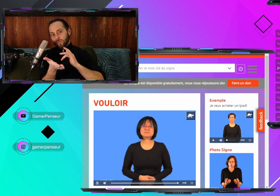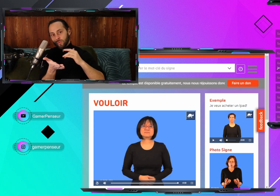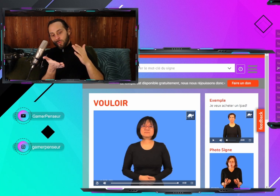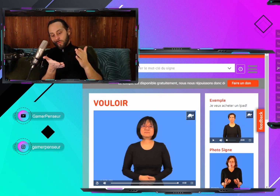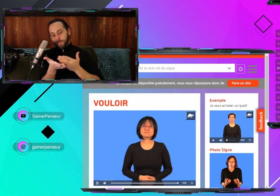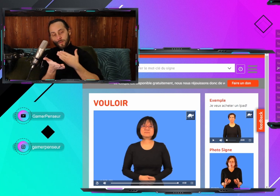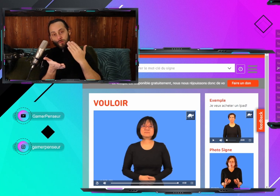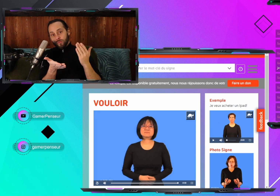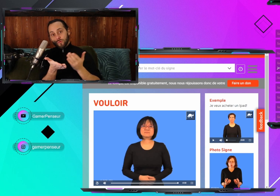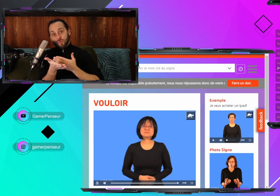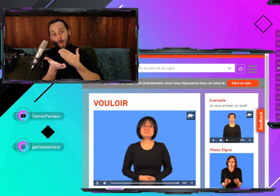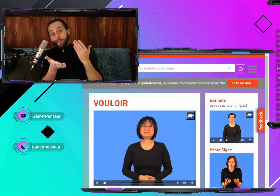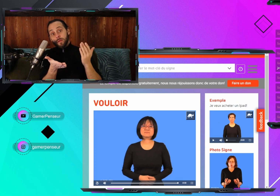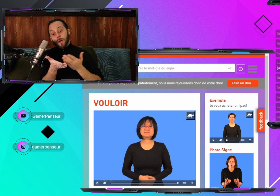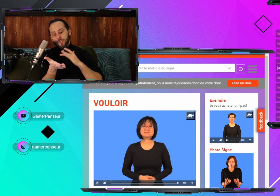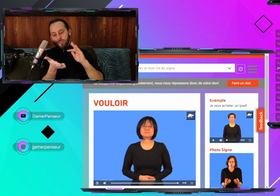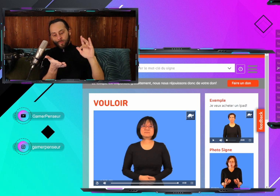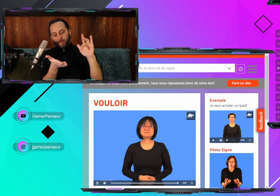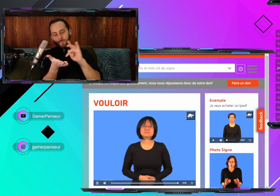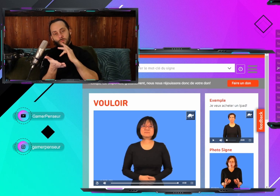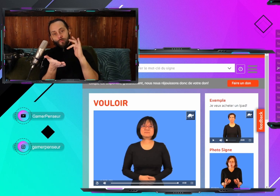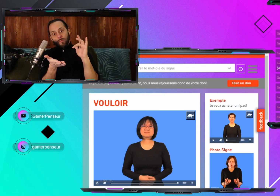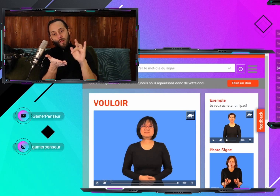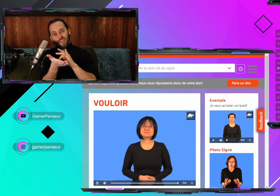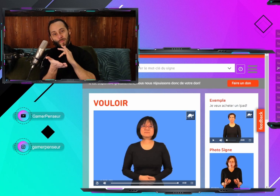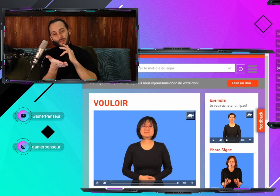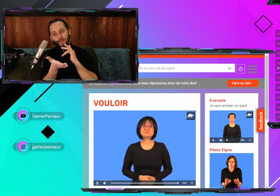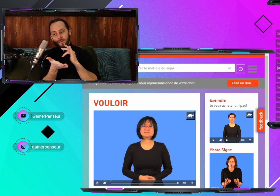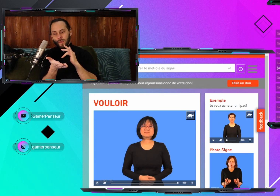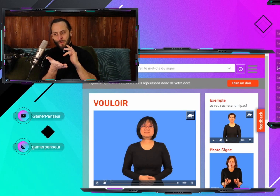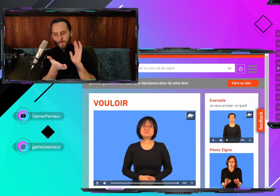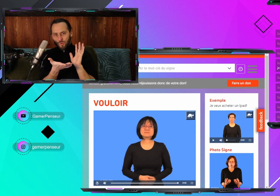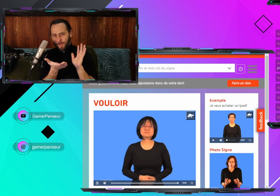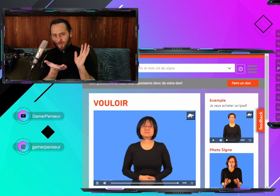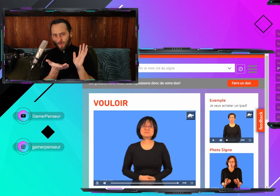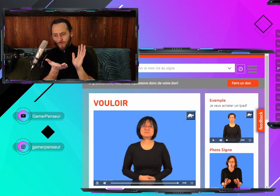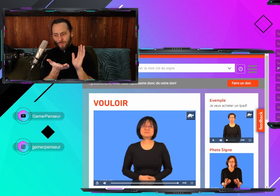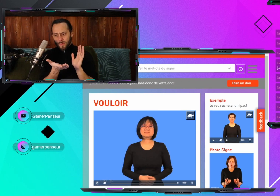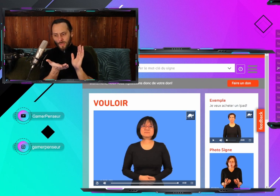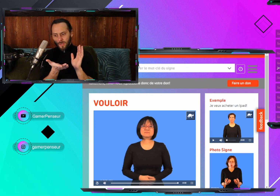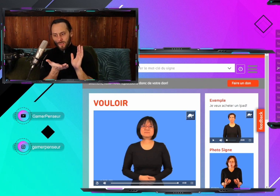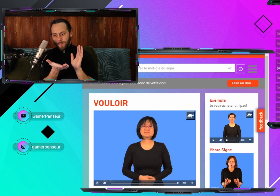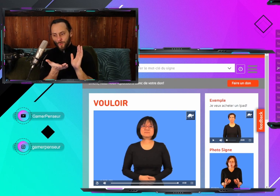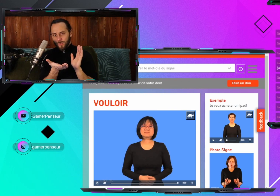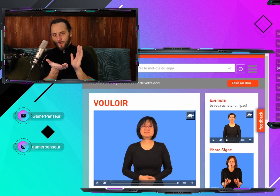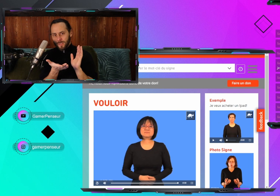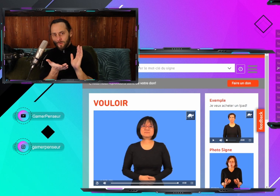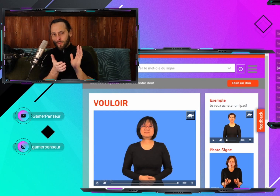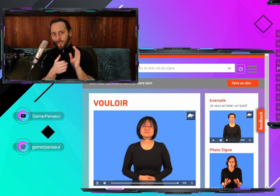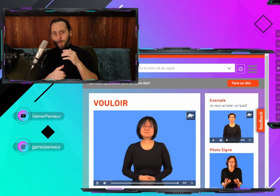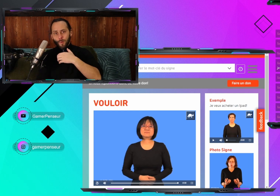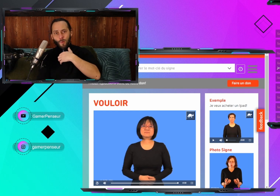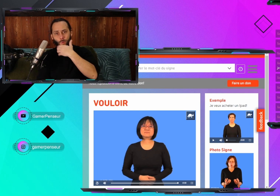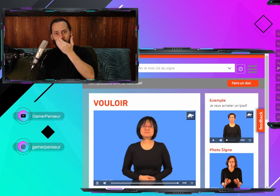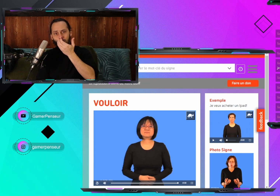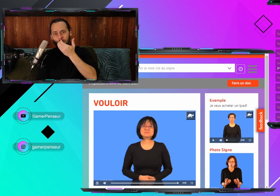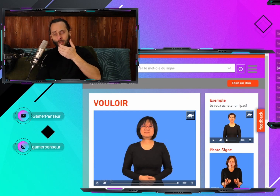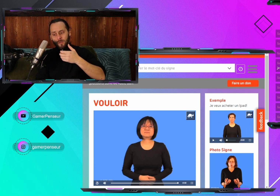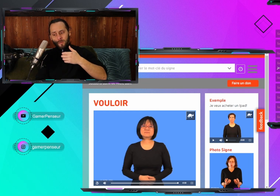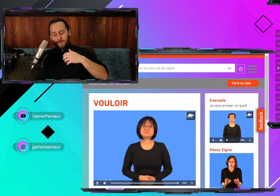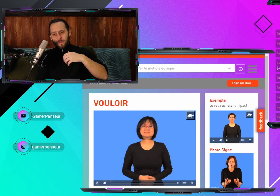si on swipe des pages. Un iPad. Je suis pas sûr que ce soit ça. Hein. Ça peut être aussi le truc de la